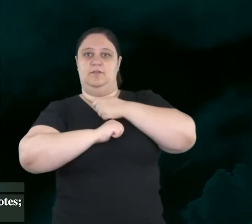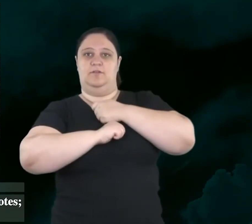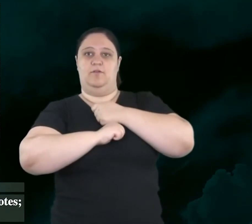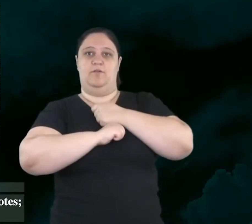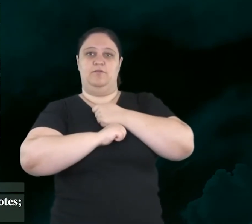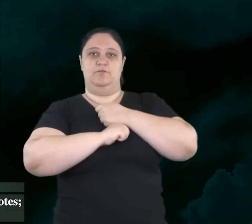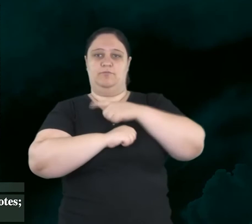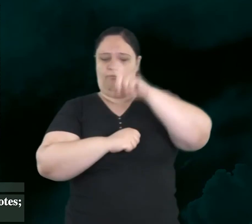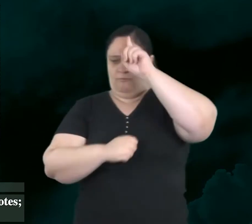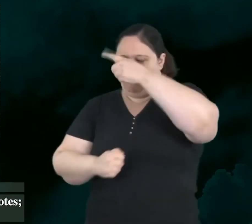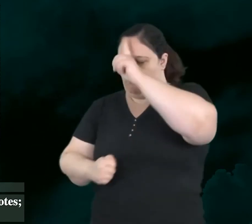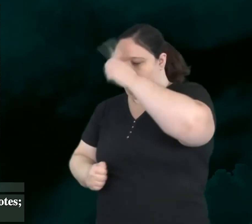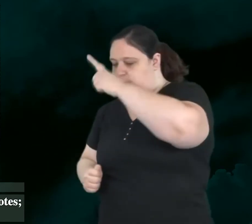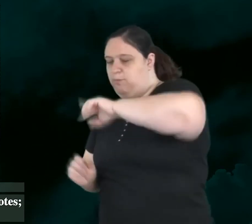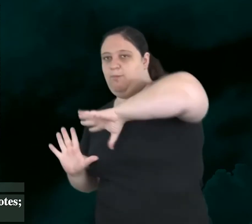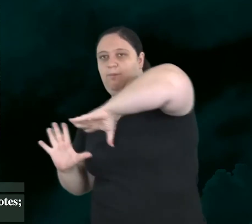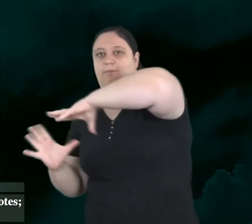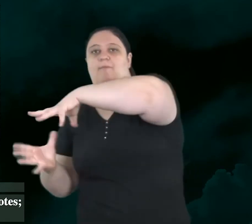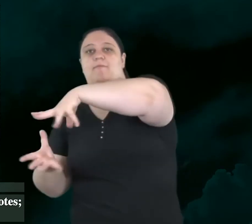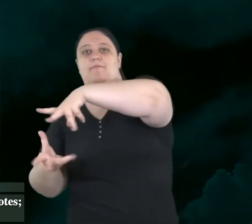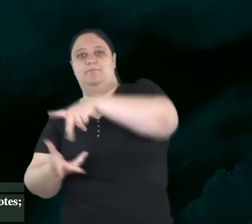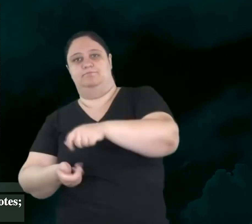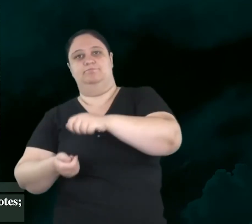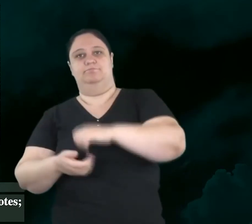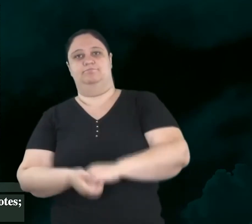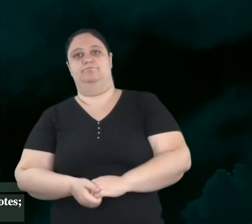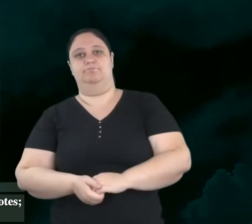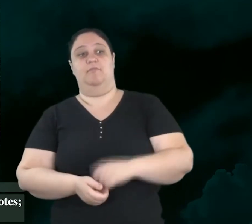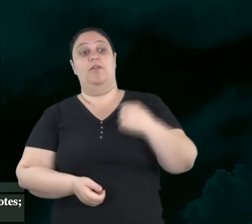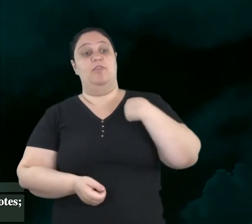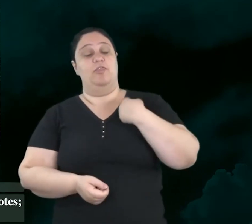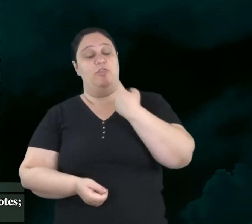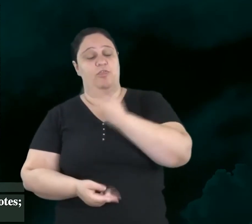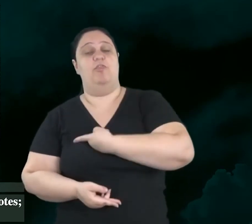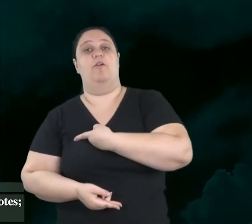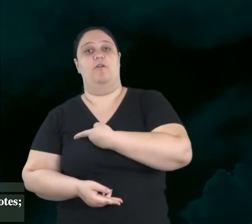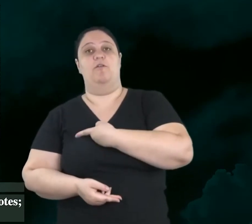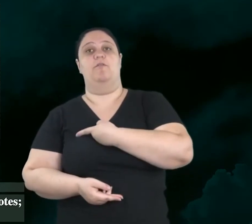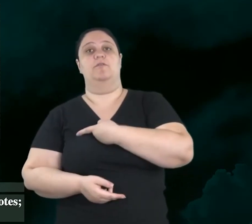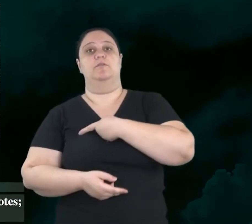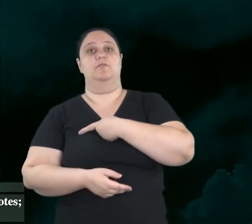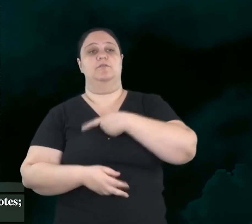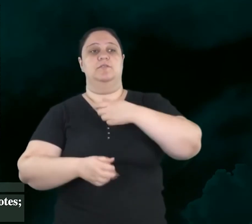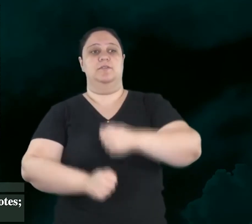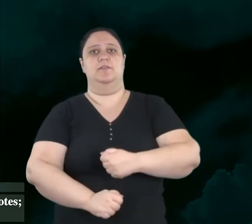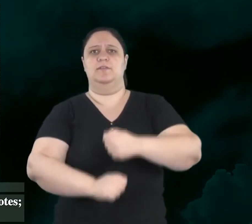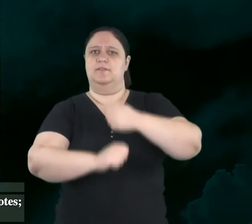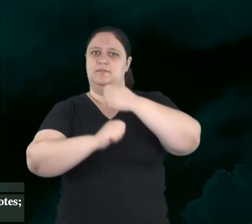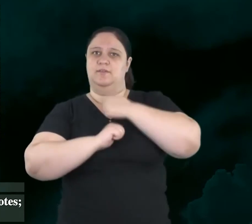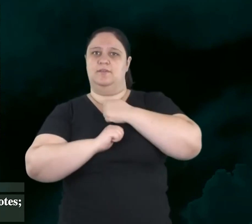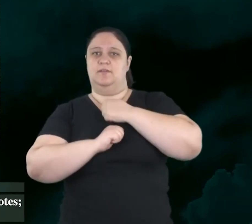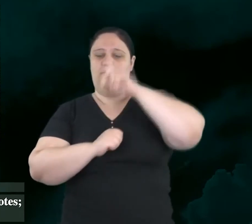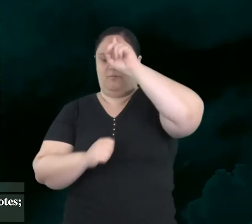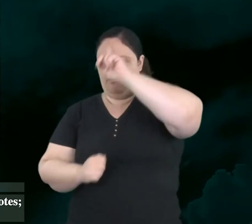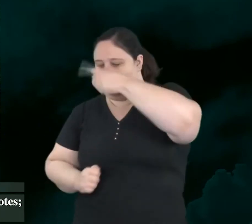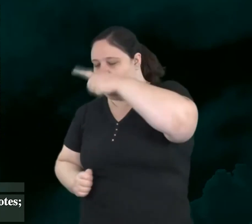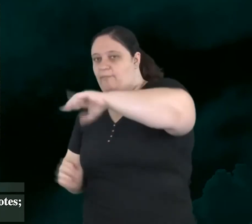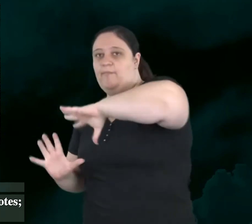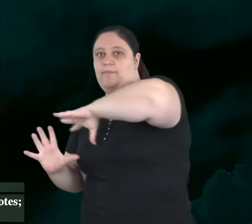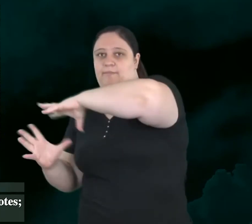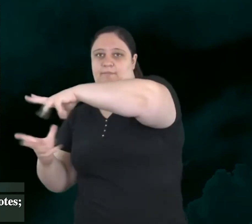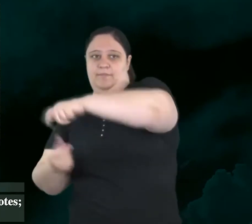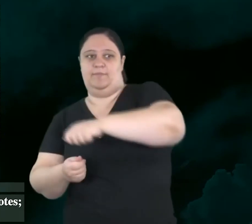terra. Nós seremos constituídos reino e sacerdotes, e reinaremos sobre a terra. E capítulo 20